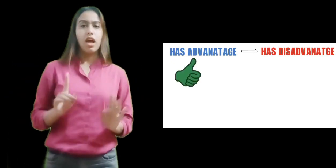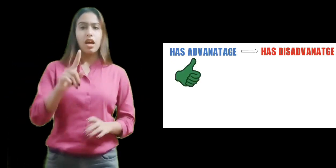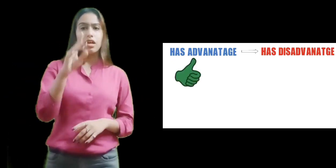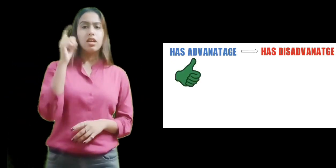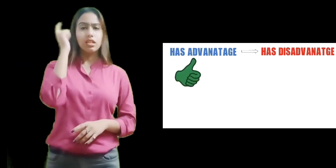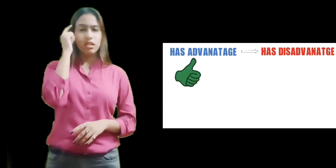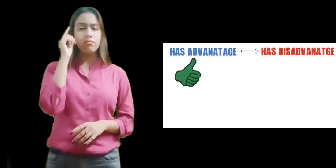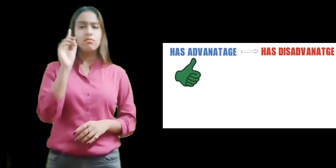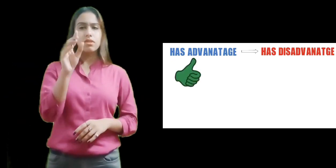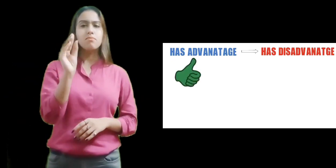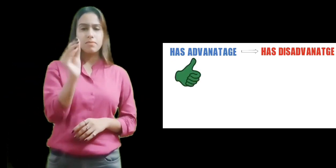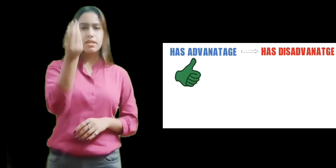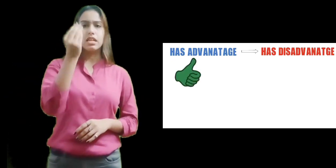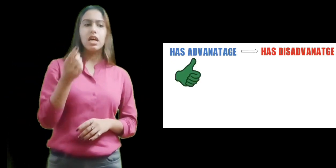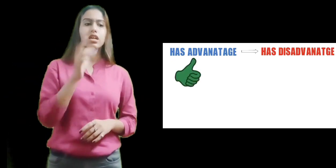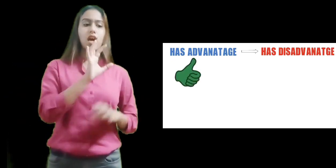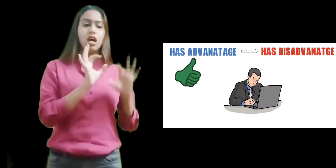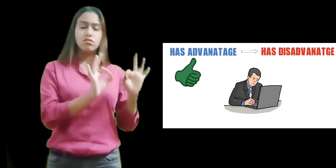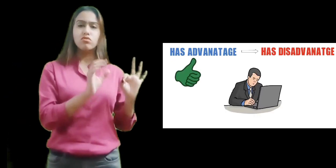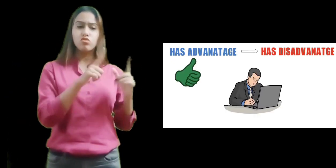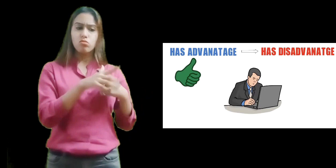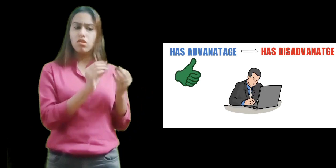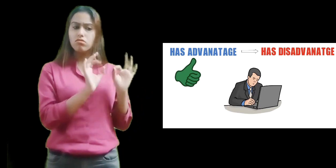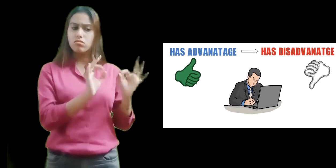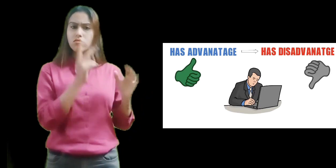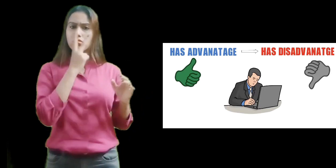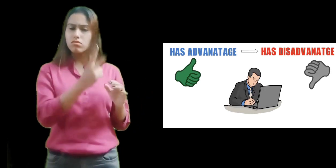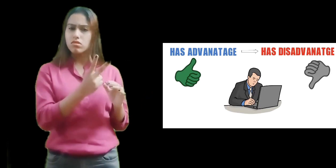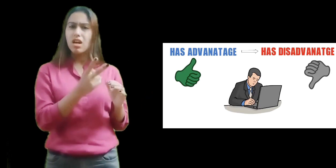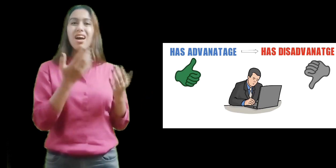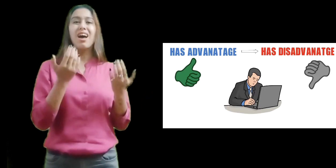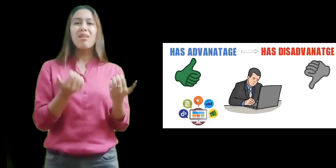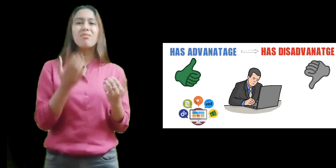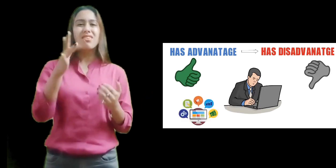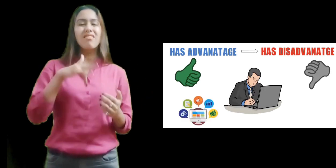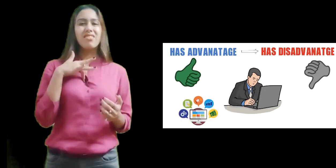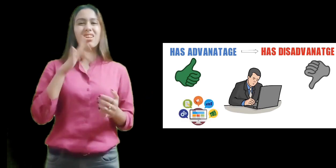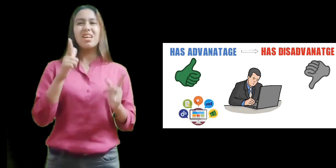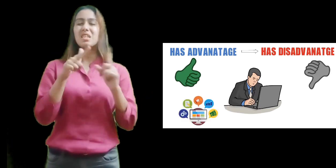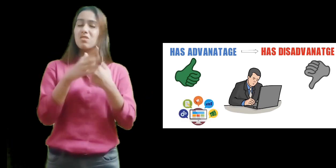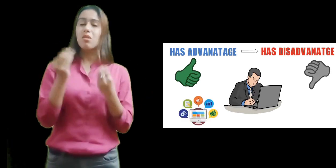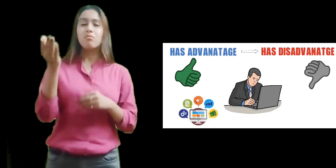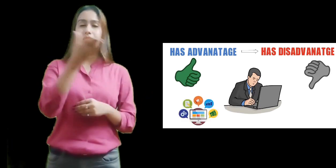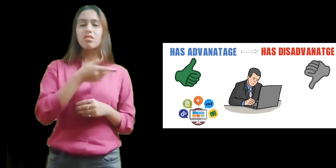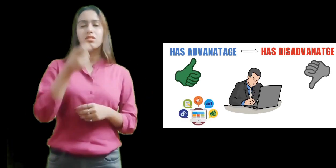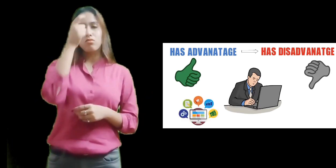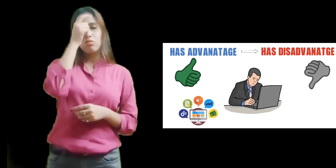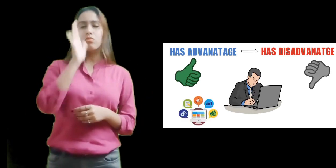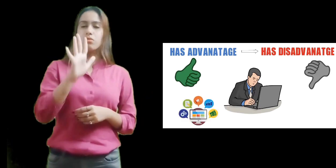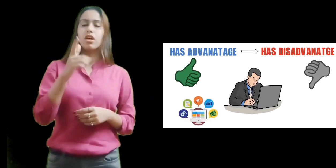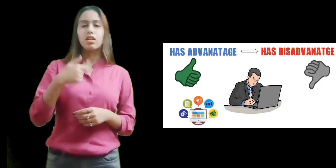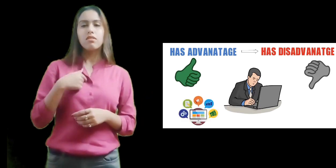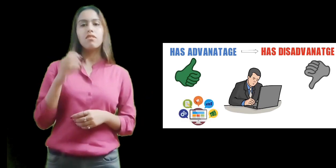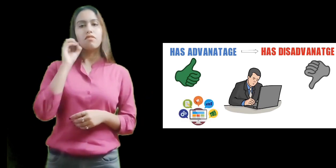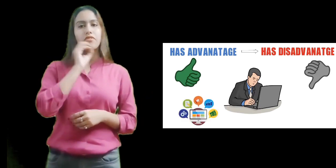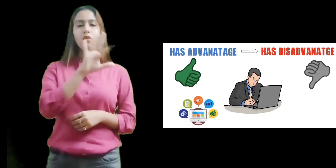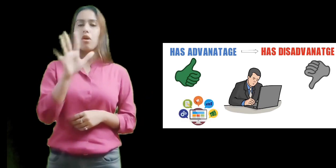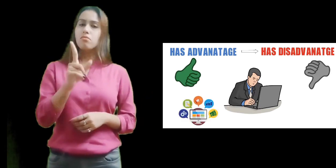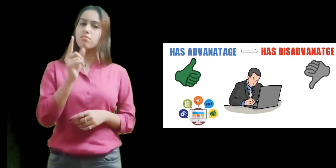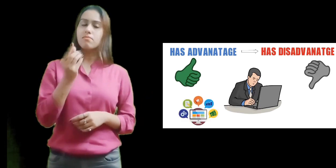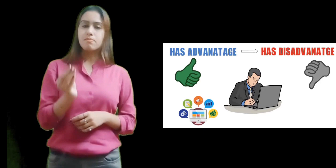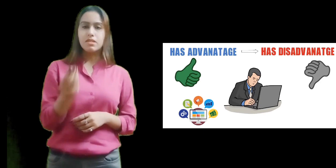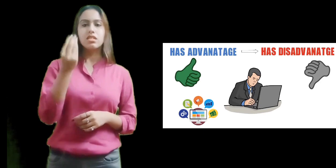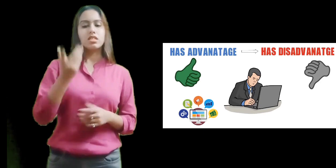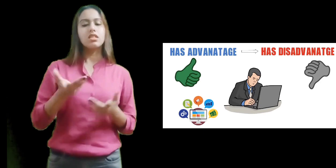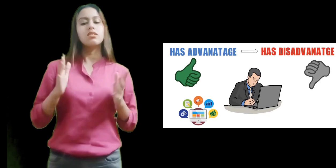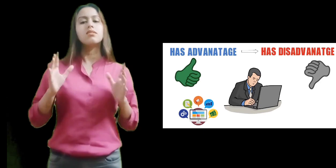करना चाहिए। लेकिन क्योंकि जॉब्स की इतनी प्रॉब्लम चल रही है आजकल, और क्योंकि मैं बिजनेस को लेकर बायस्ड हूँ, इसलिए अभी मैं आपके साथ उसके ही कुछ